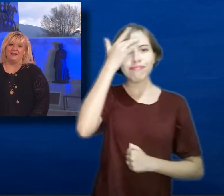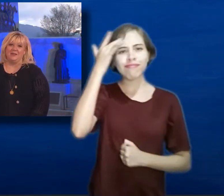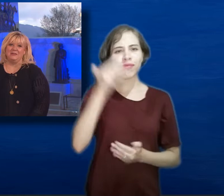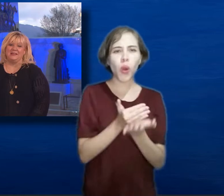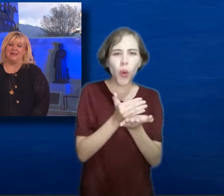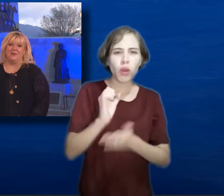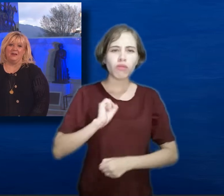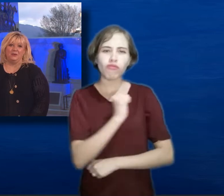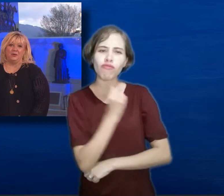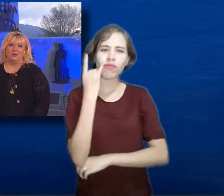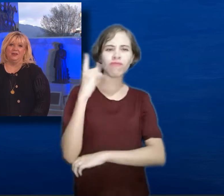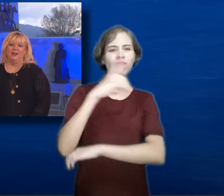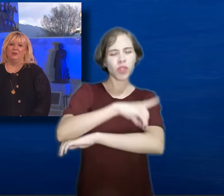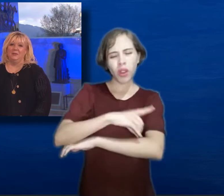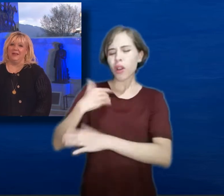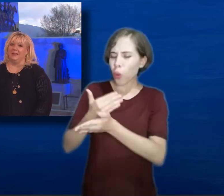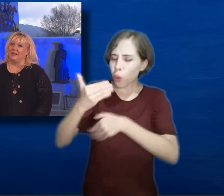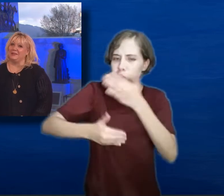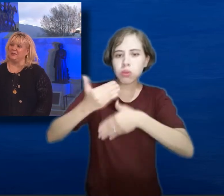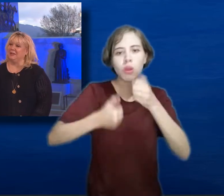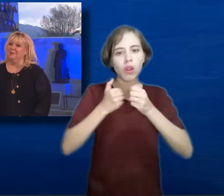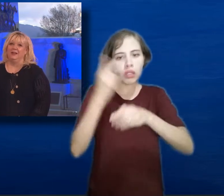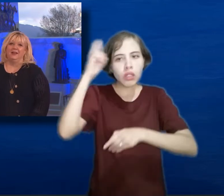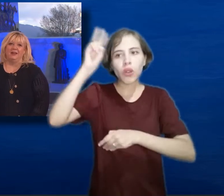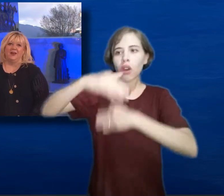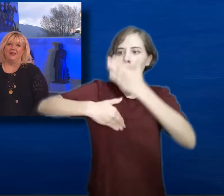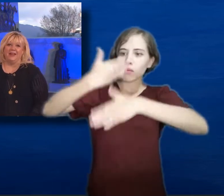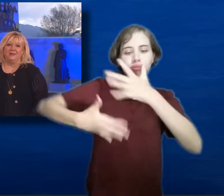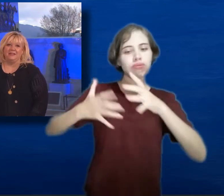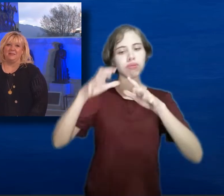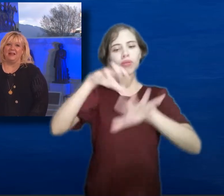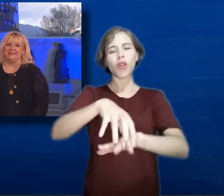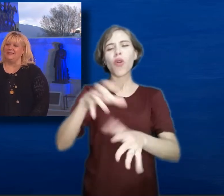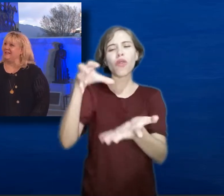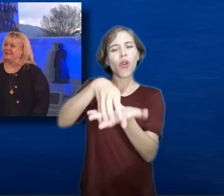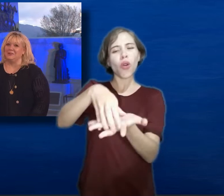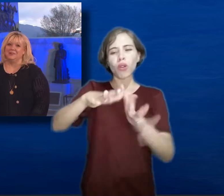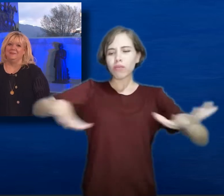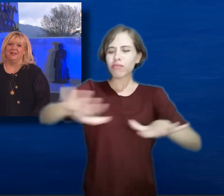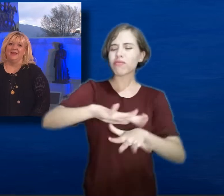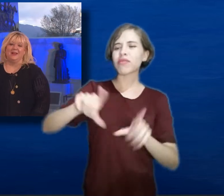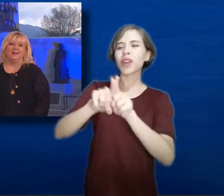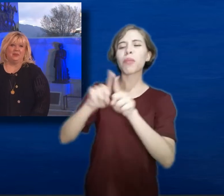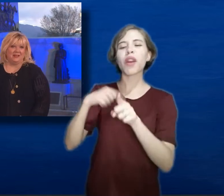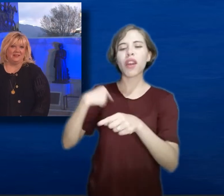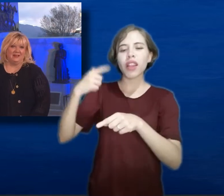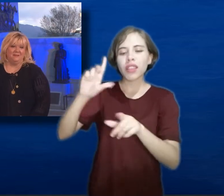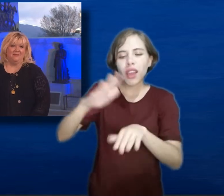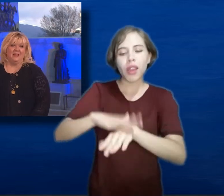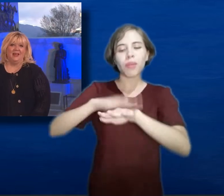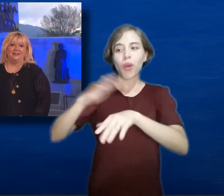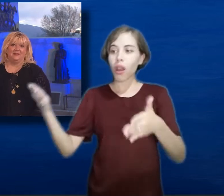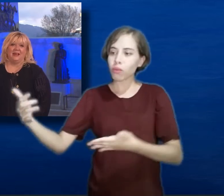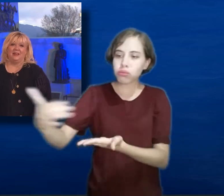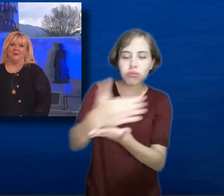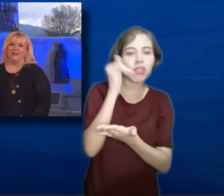Salgado. Esses pioneiros e os que vieram depois deles fariam história ao talhar este lugar no meio do deserto.